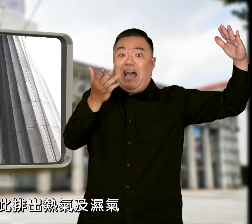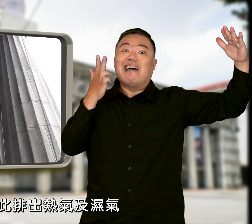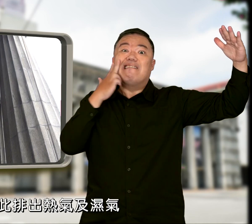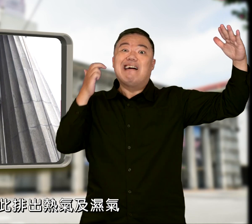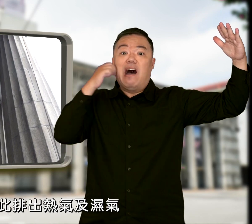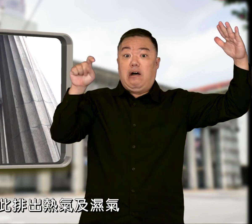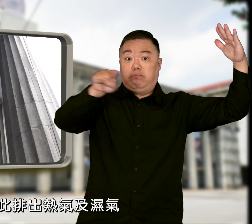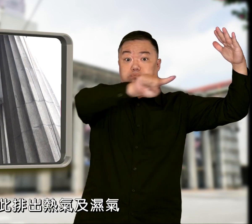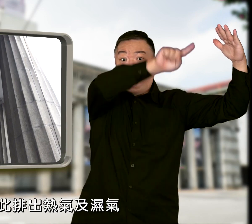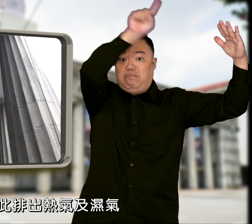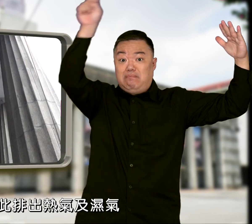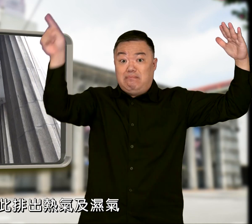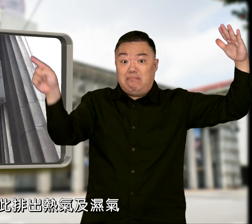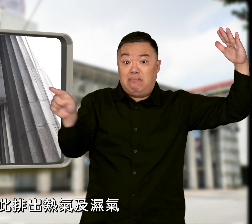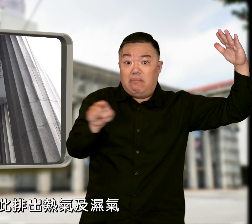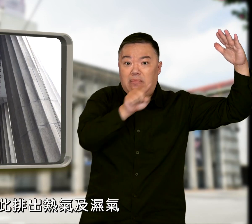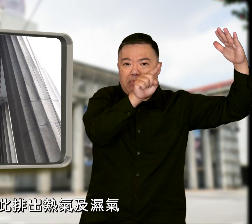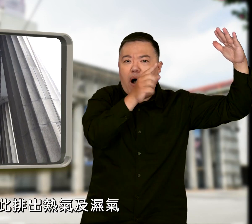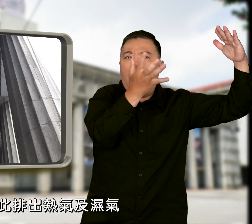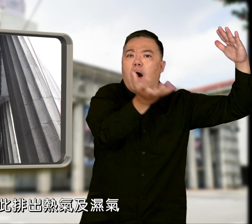借此排出热气及湿气。